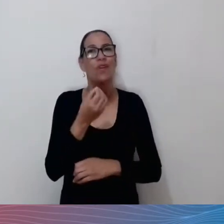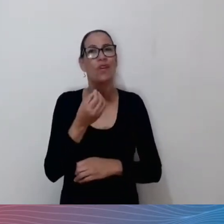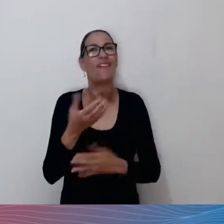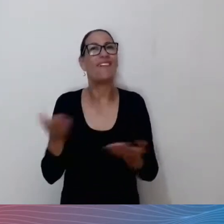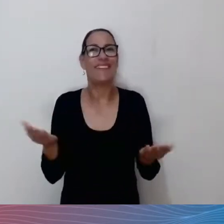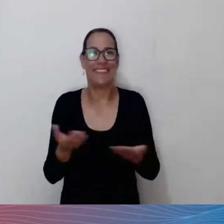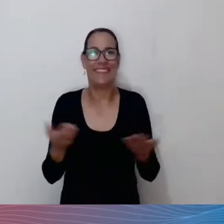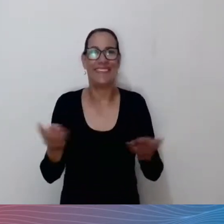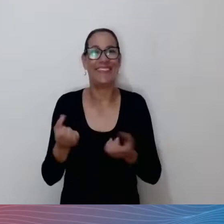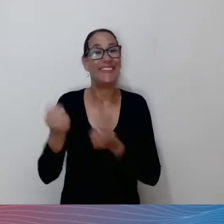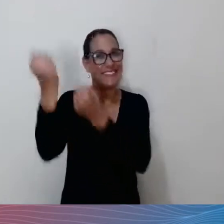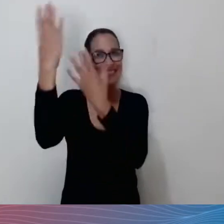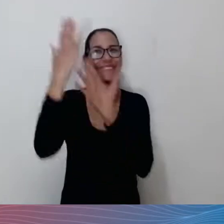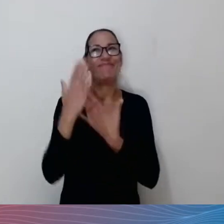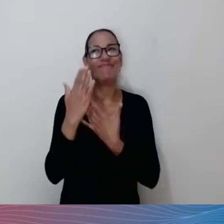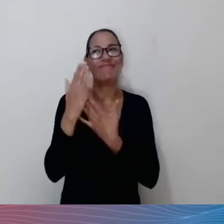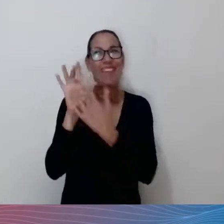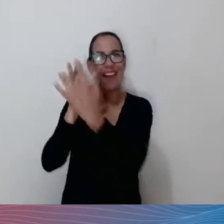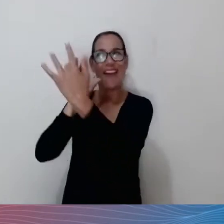graça.